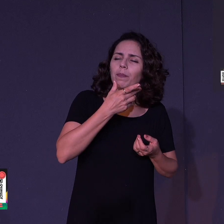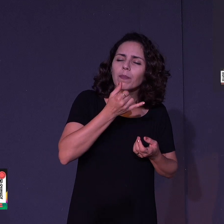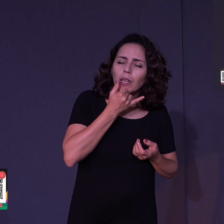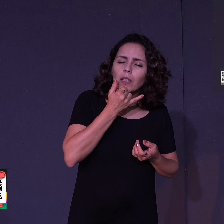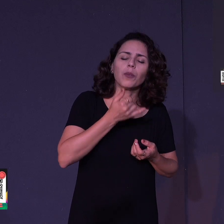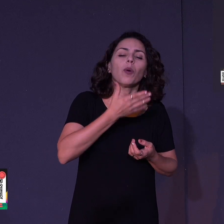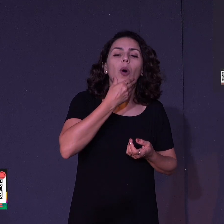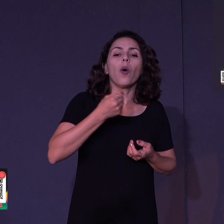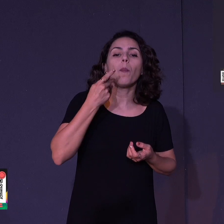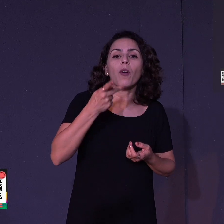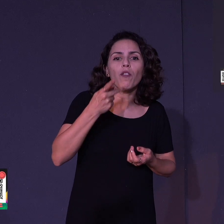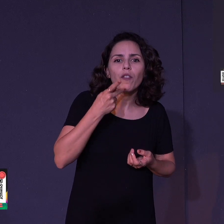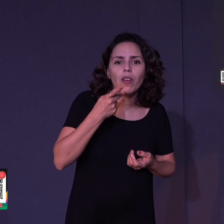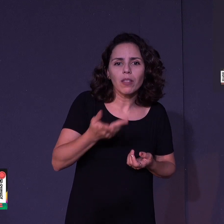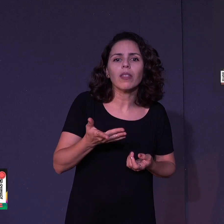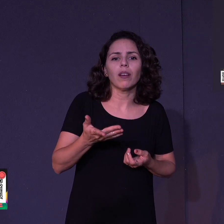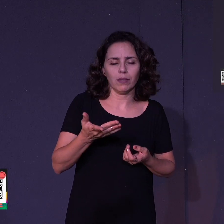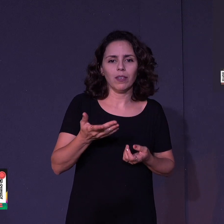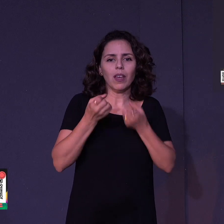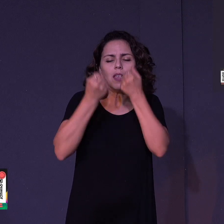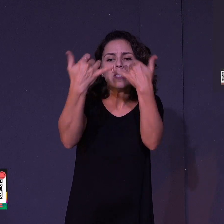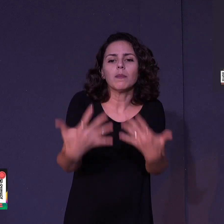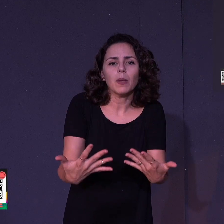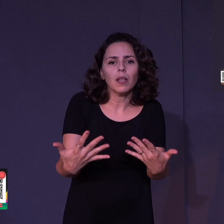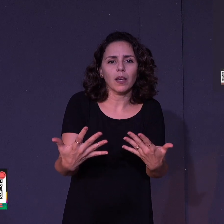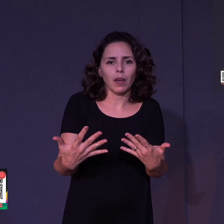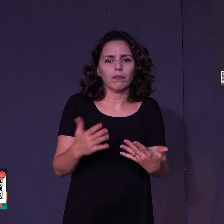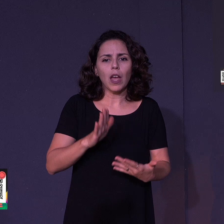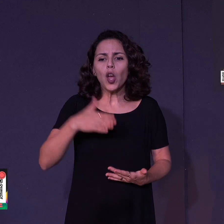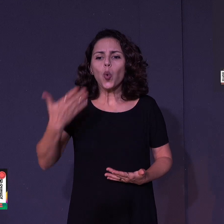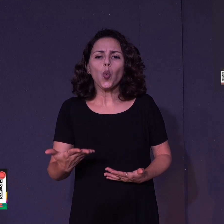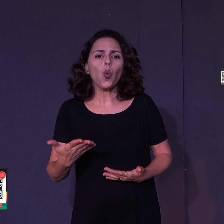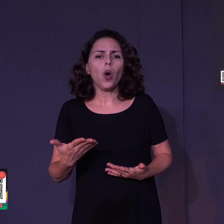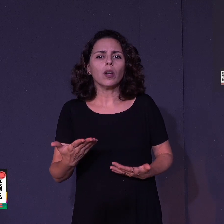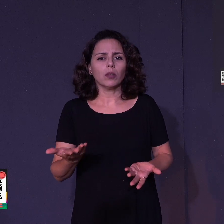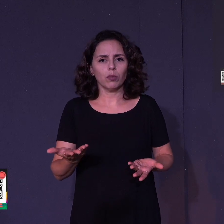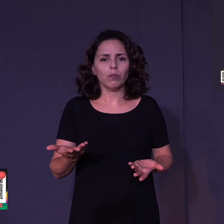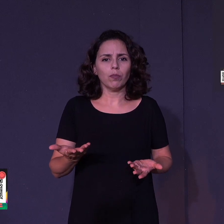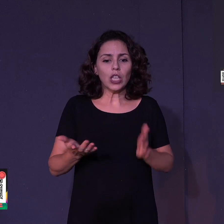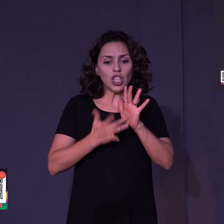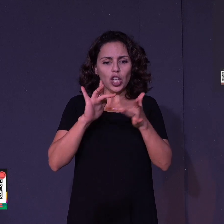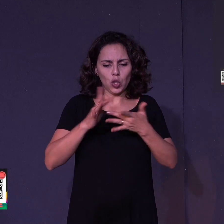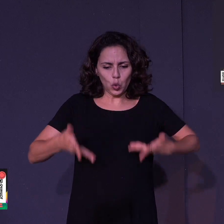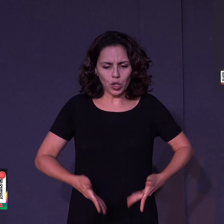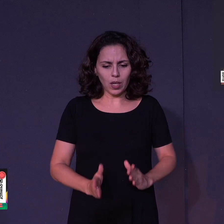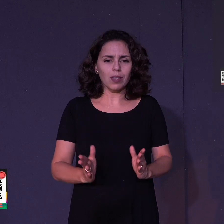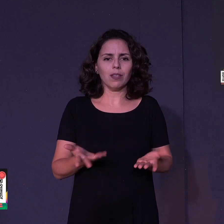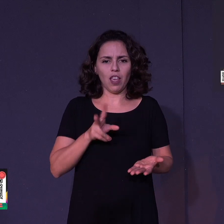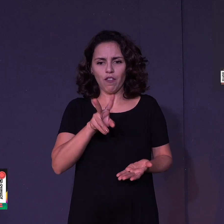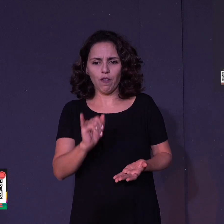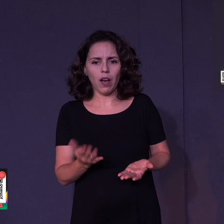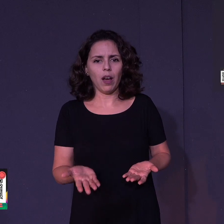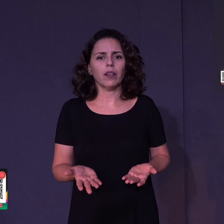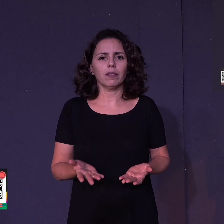Ezequiel predisse que o novo concerto que Deus se propôs a estabelecer ao homem seria através de Jesus Cristo, por meio